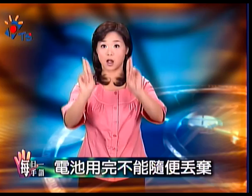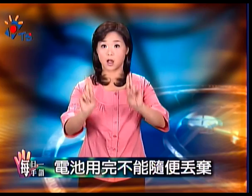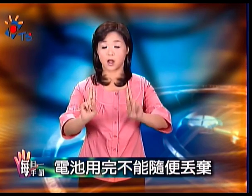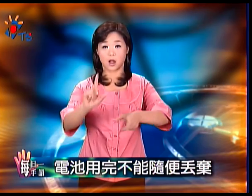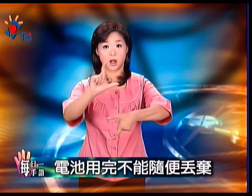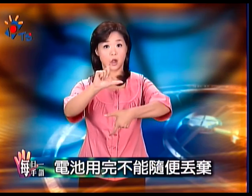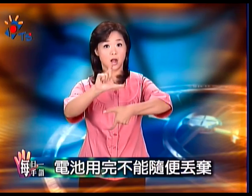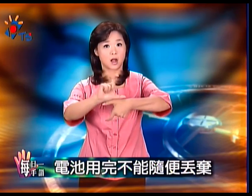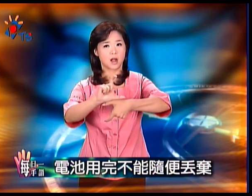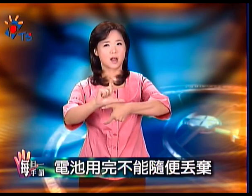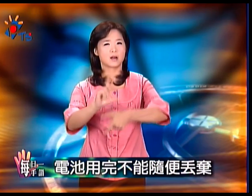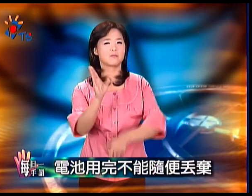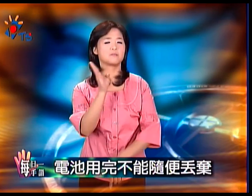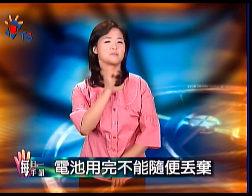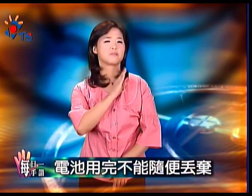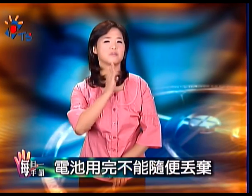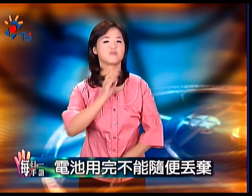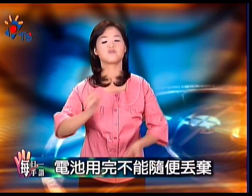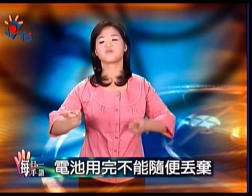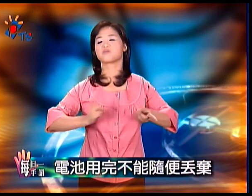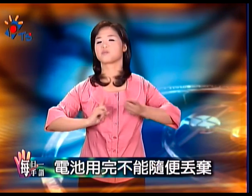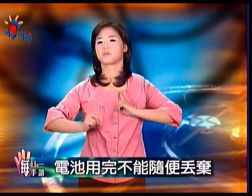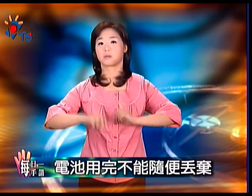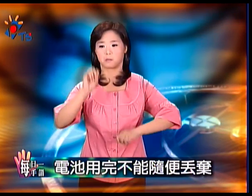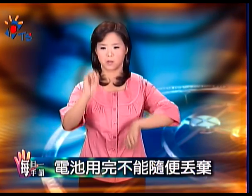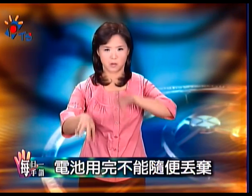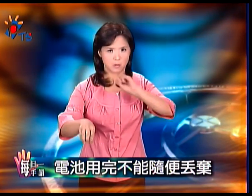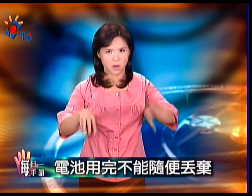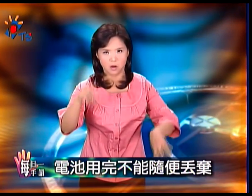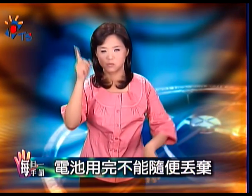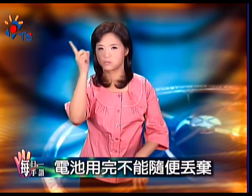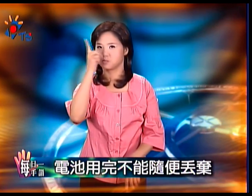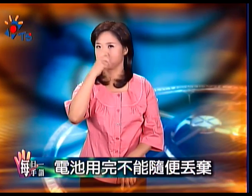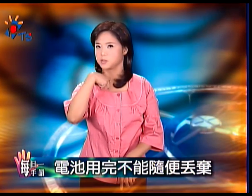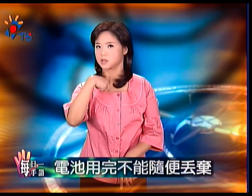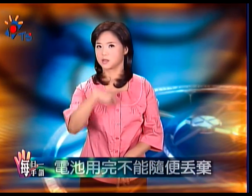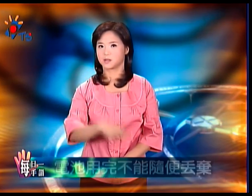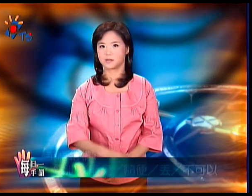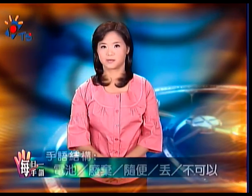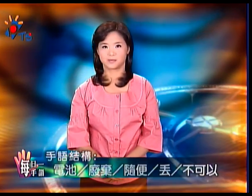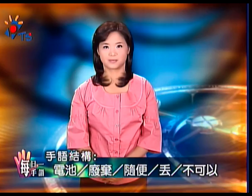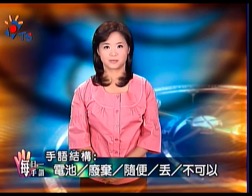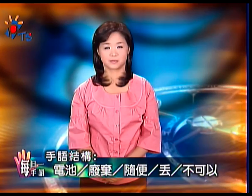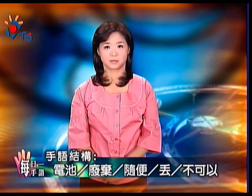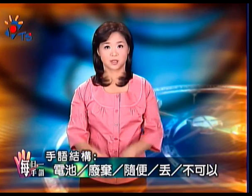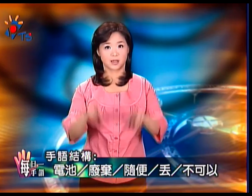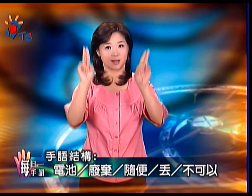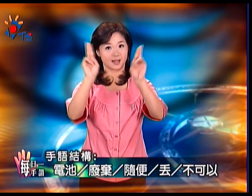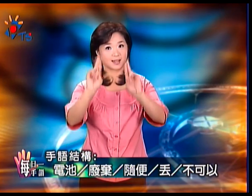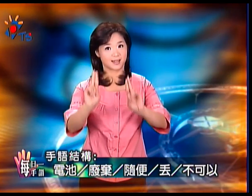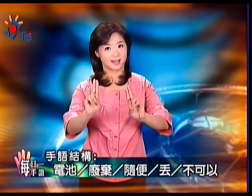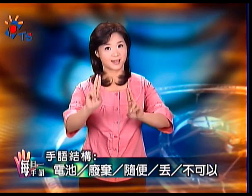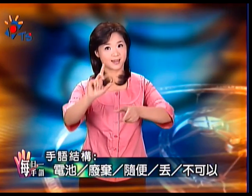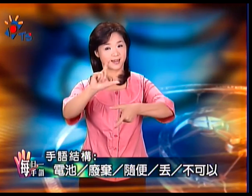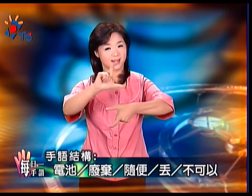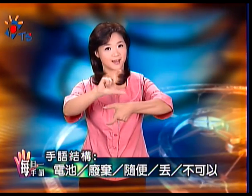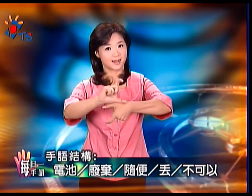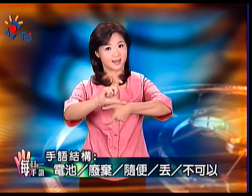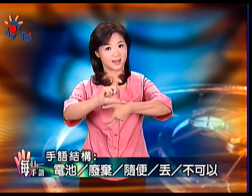电池用完不能随便丢弃。手语的结构是：电池、